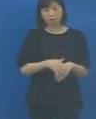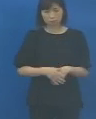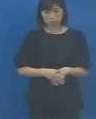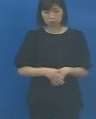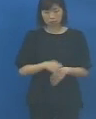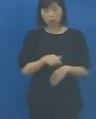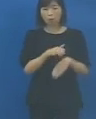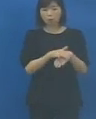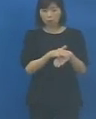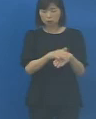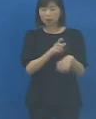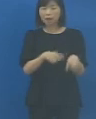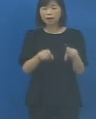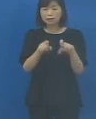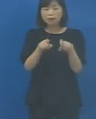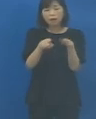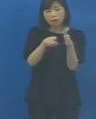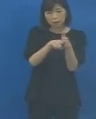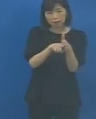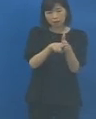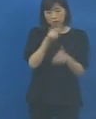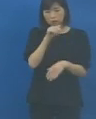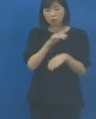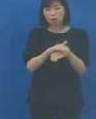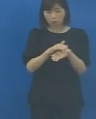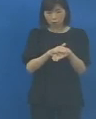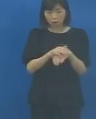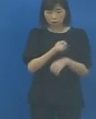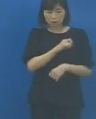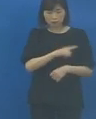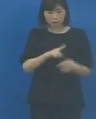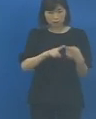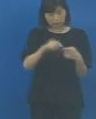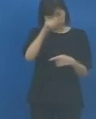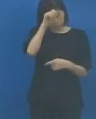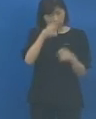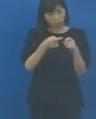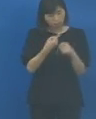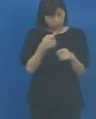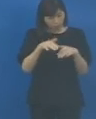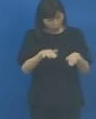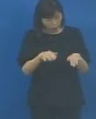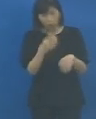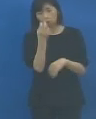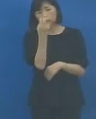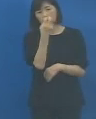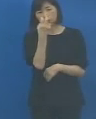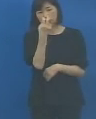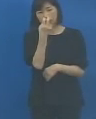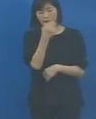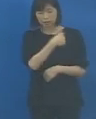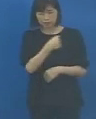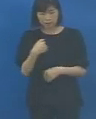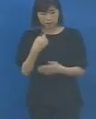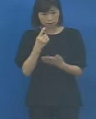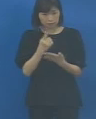による積極的な戦略的疫学調査、そうしたものでできるだけ感染を早期に封じ込め